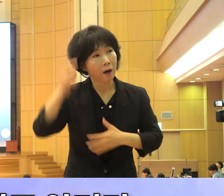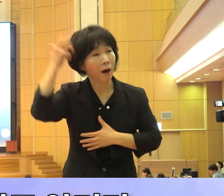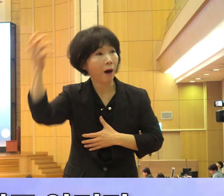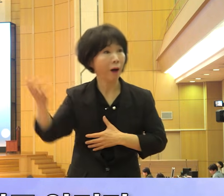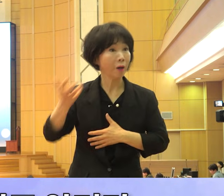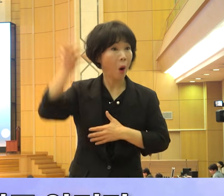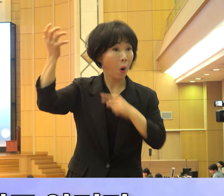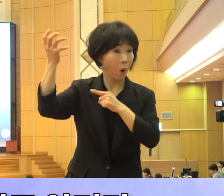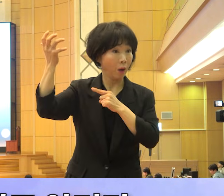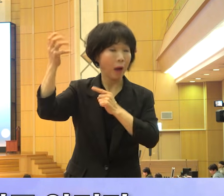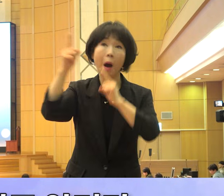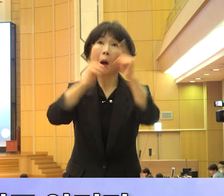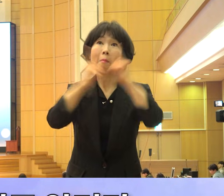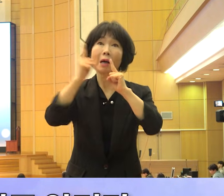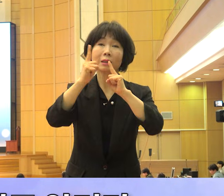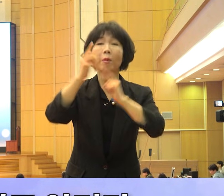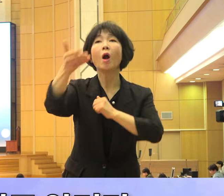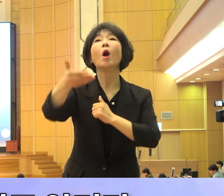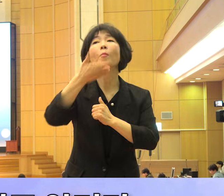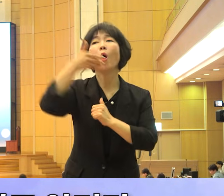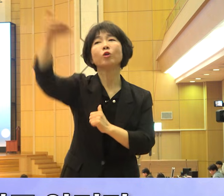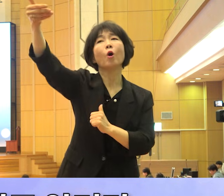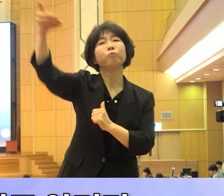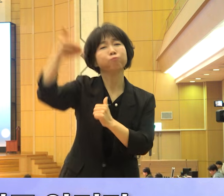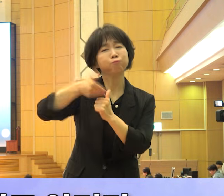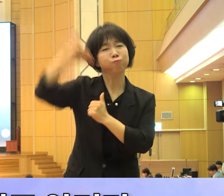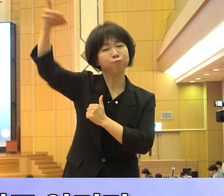주린 영혼 만나로서